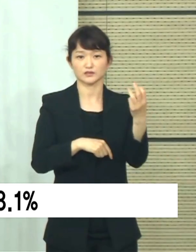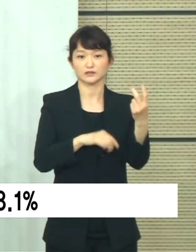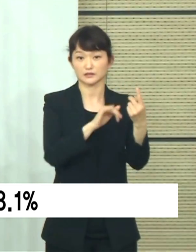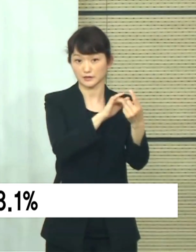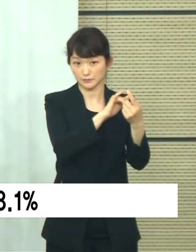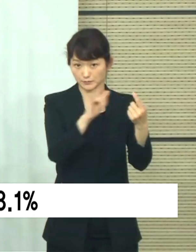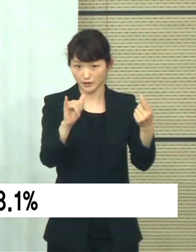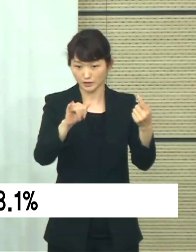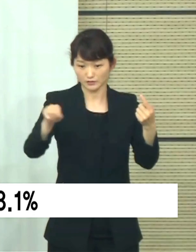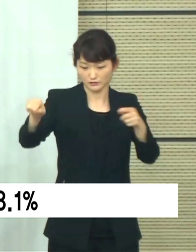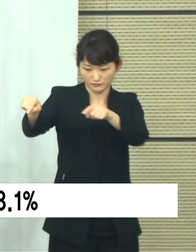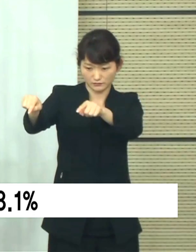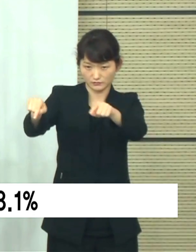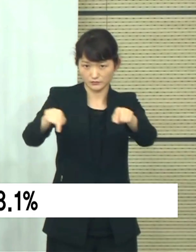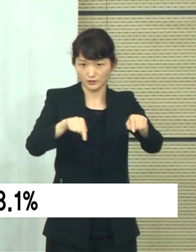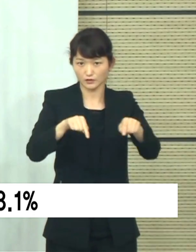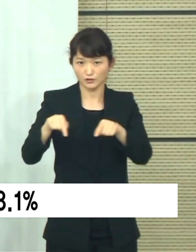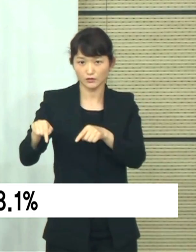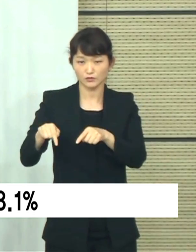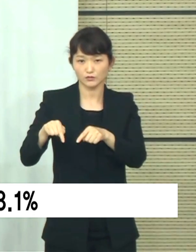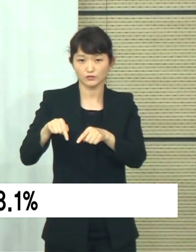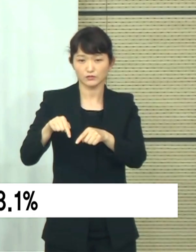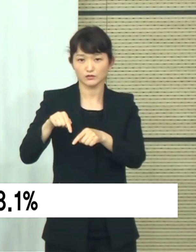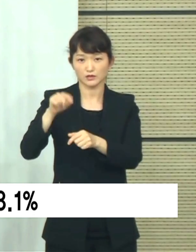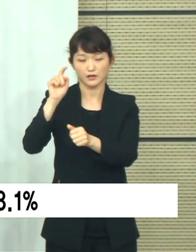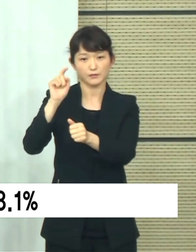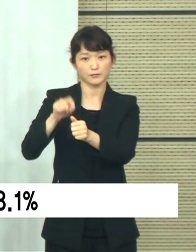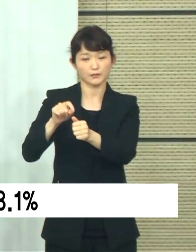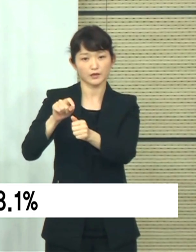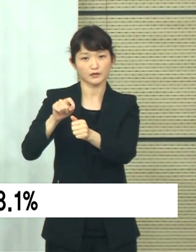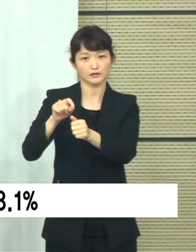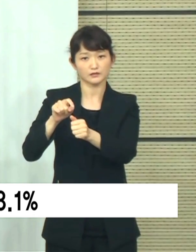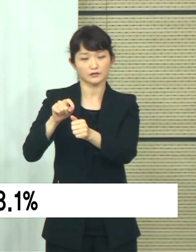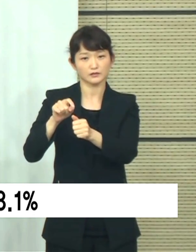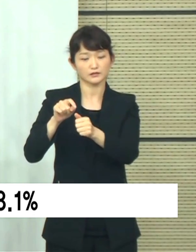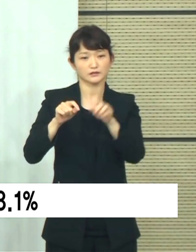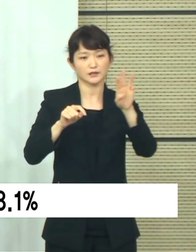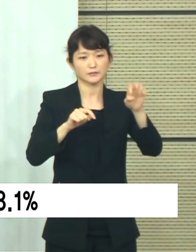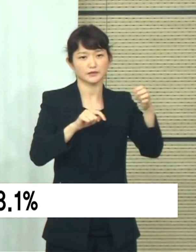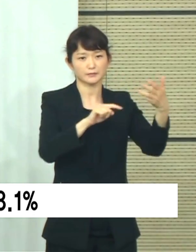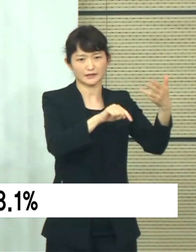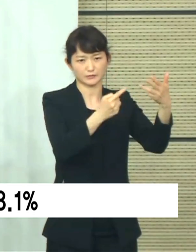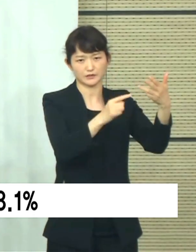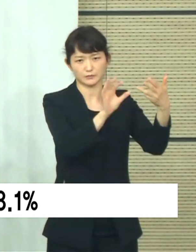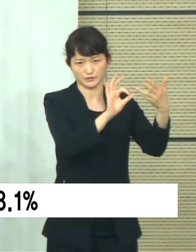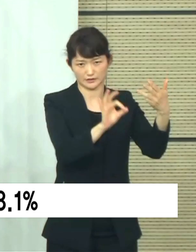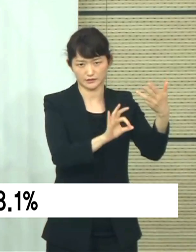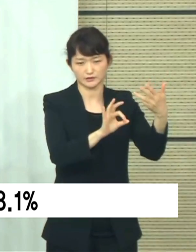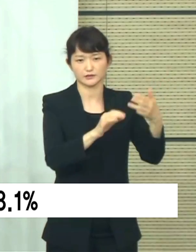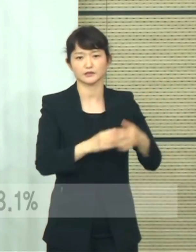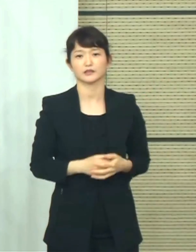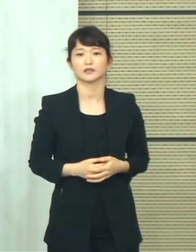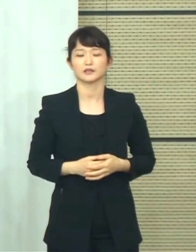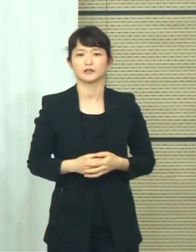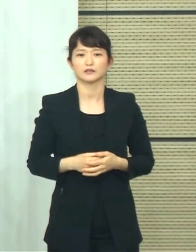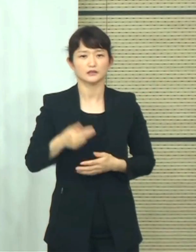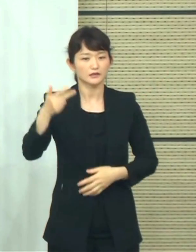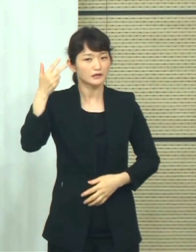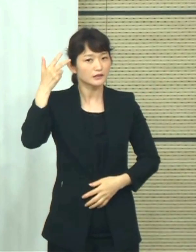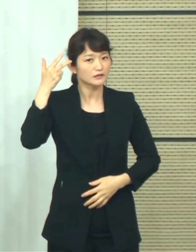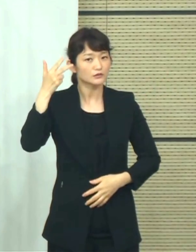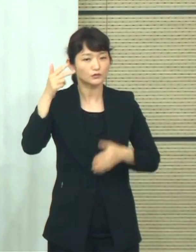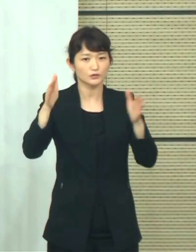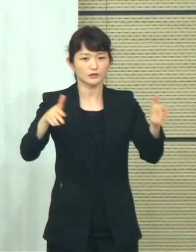631명으로 전국 국내 발생 환자 수의 83.1%에 해당합니다. 지난 일주일간